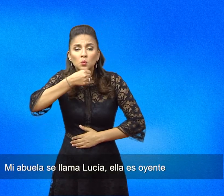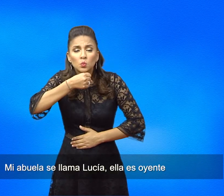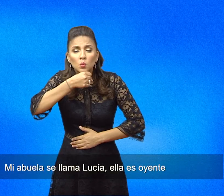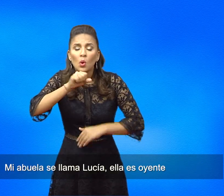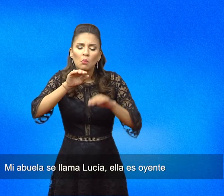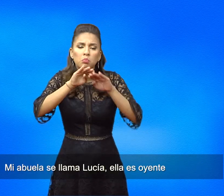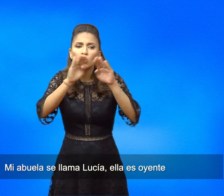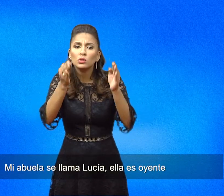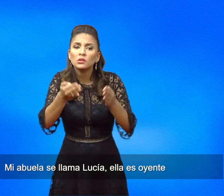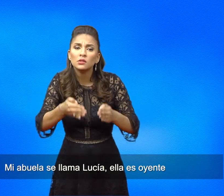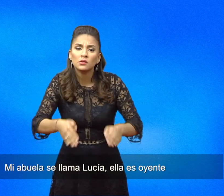mi abuela